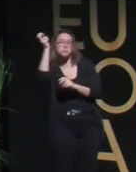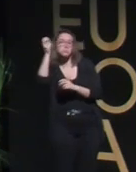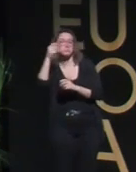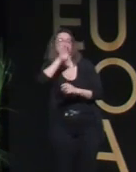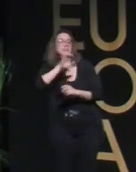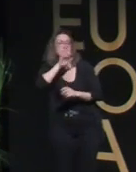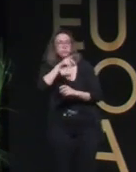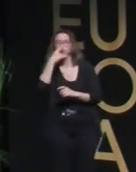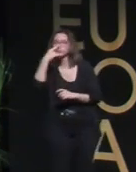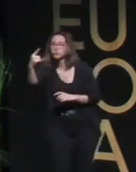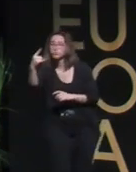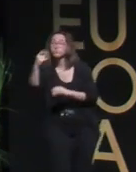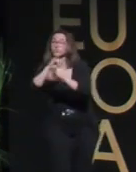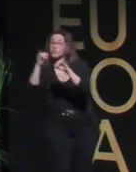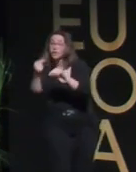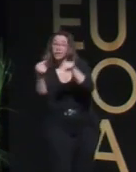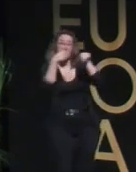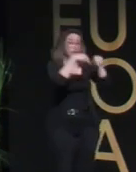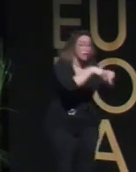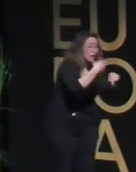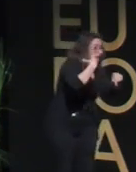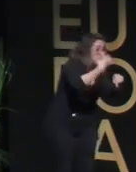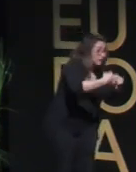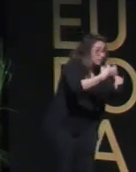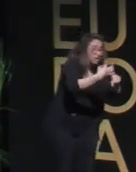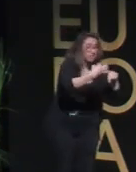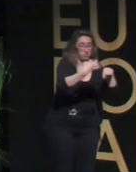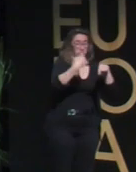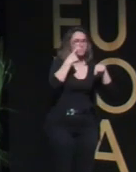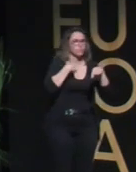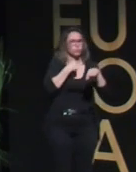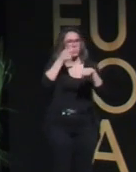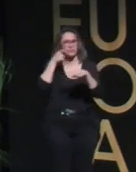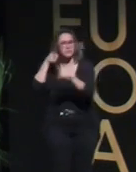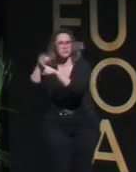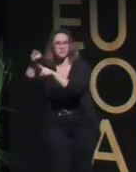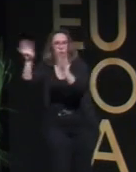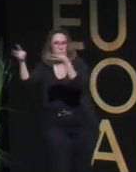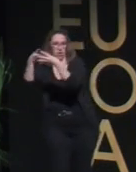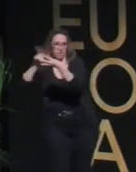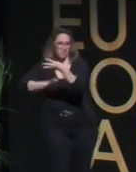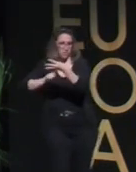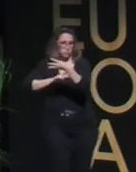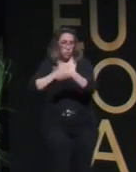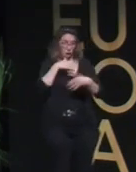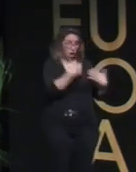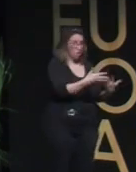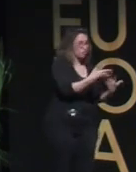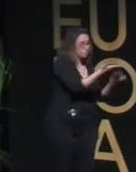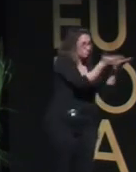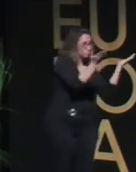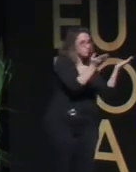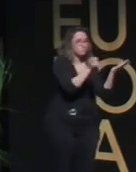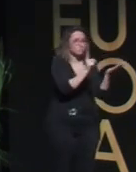hijas es que cuando han vuelto a la realidad, quienes eran online eran mucho más atractivos que quienes han vuelto al día a día. Y el día a día vuelve lo analógico, vuelve la cercanía,